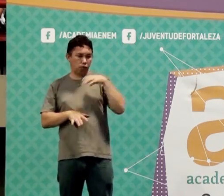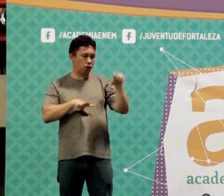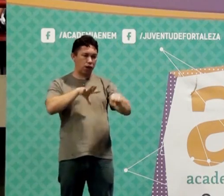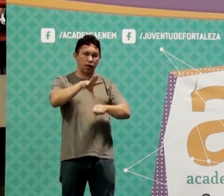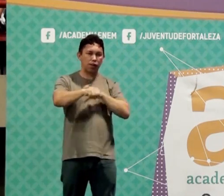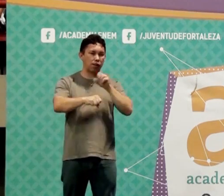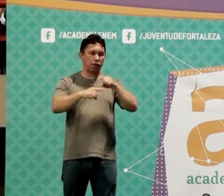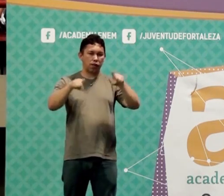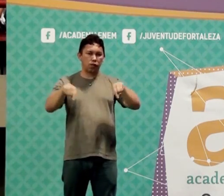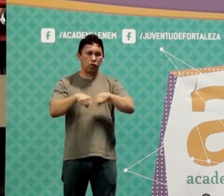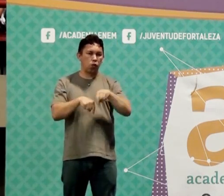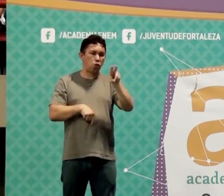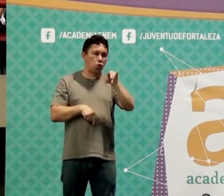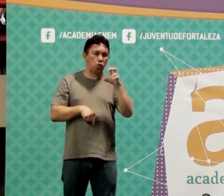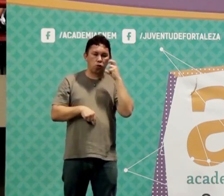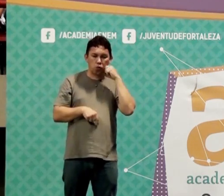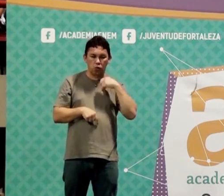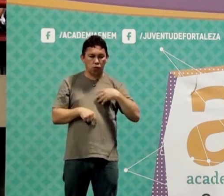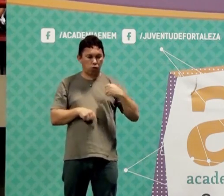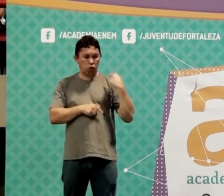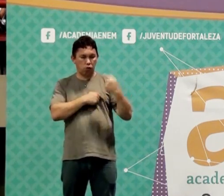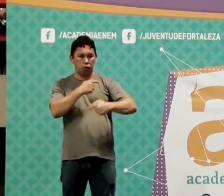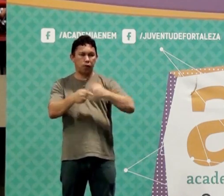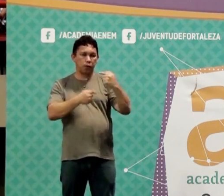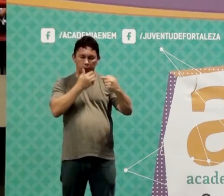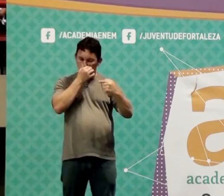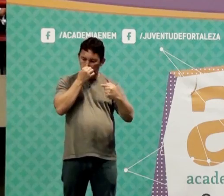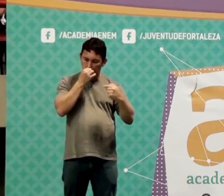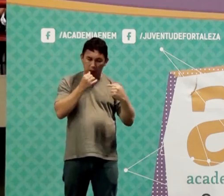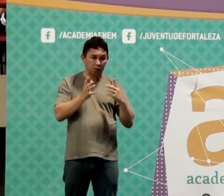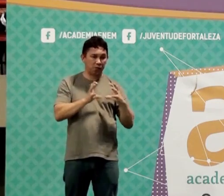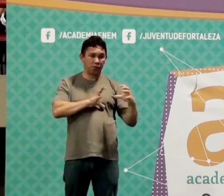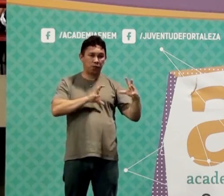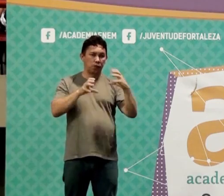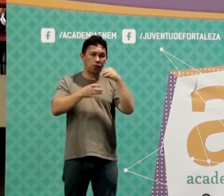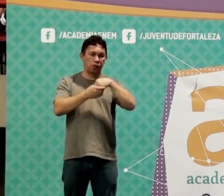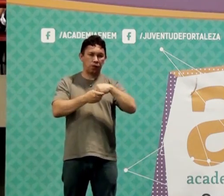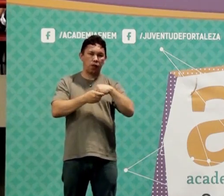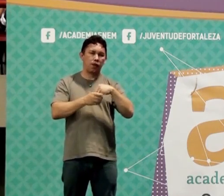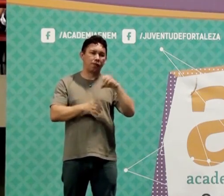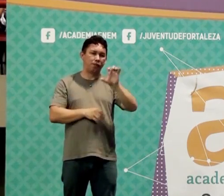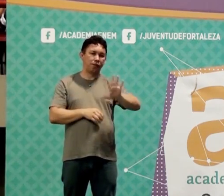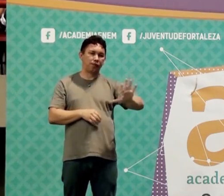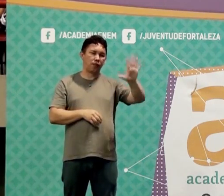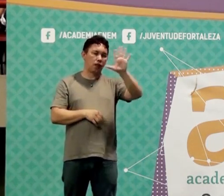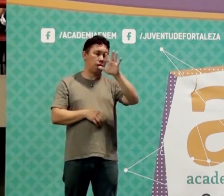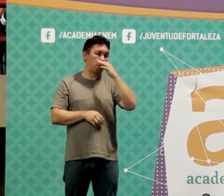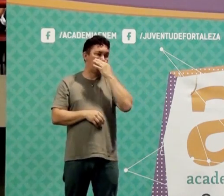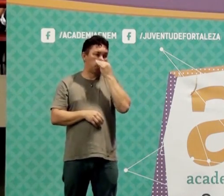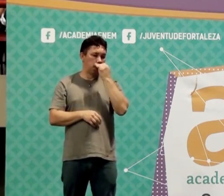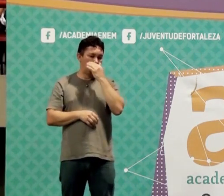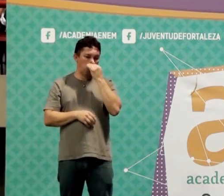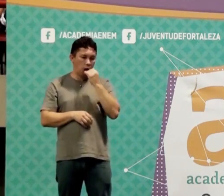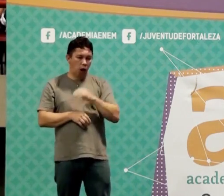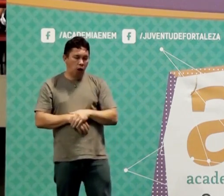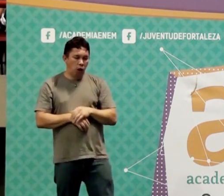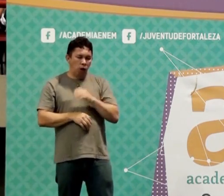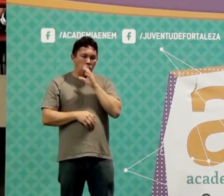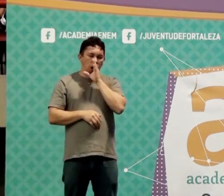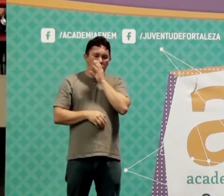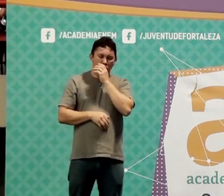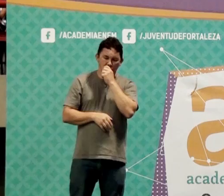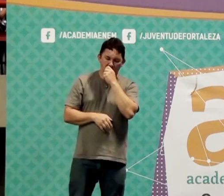cruzada mais legal de você estudar é a terceira. Porque é a cruzada dos reis da Europa. Os reis da Europa foram juntos, aí